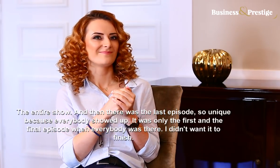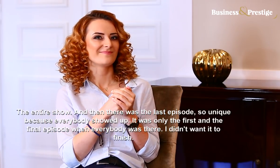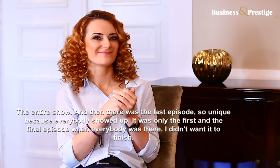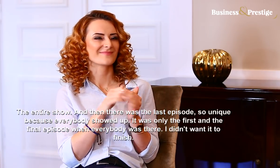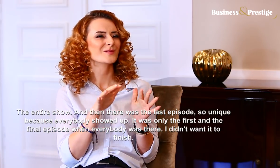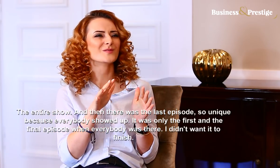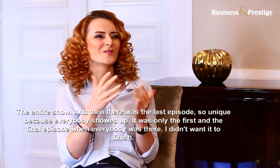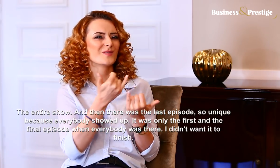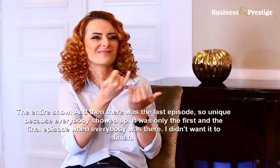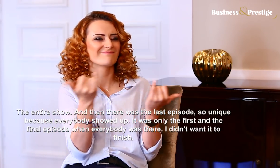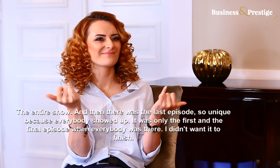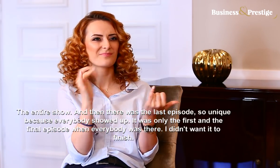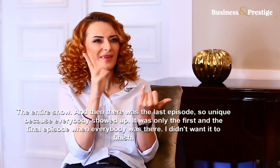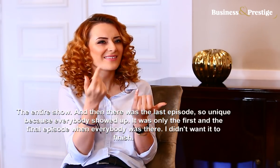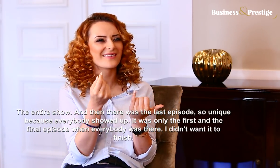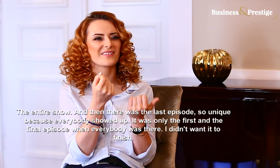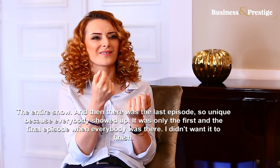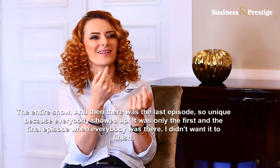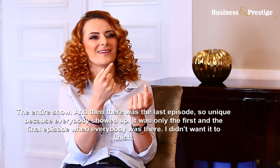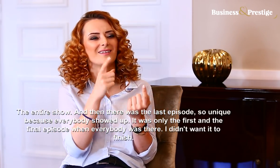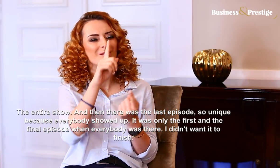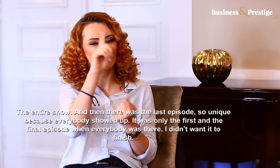wyjątkowy, bo